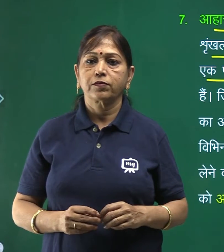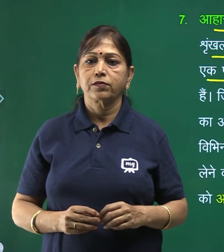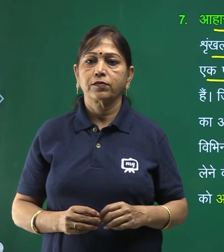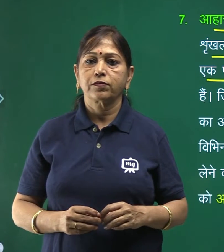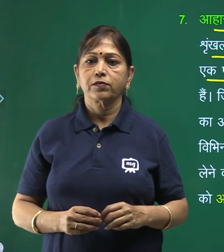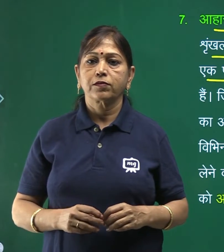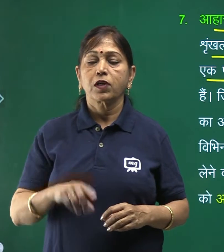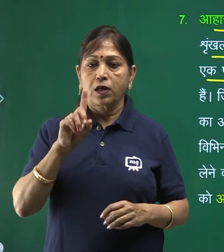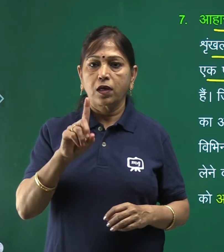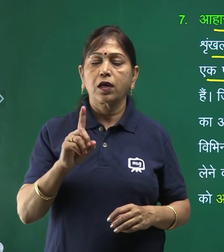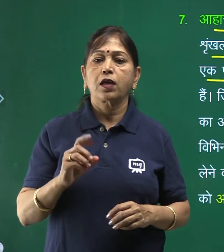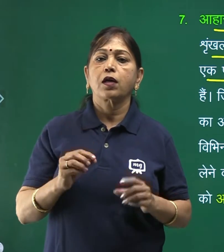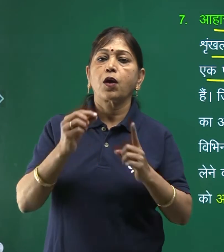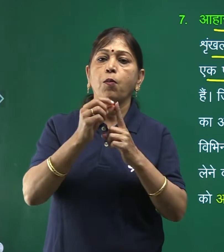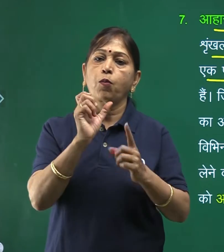एक पोषक स्तर का